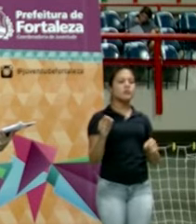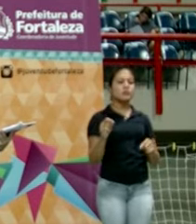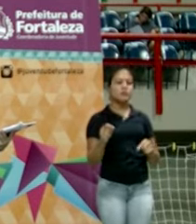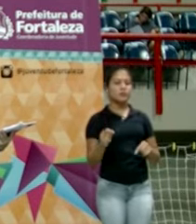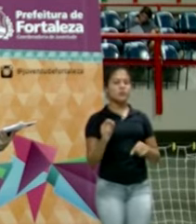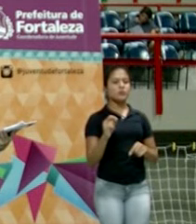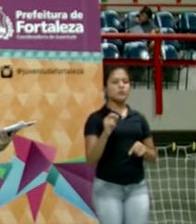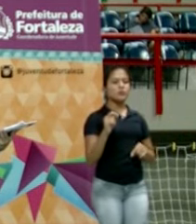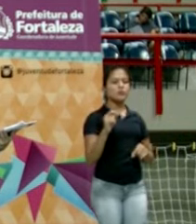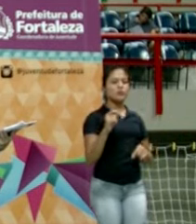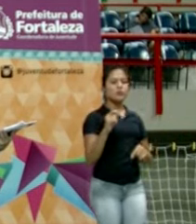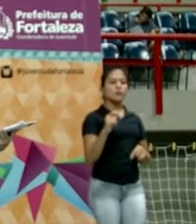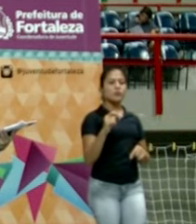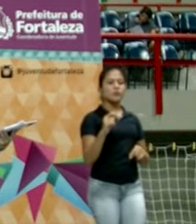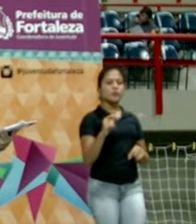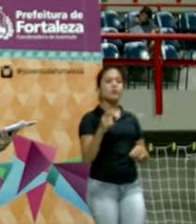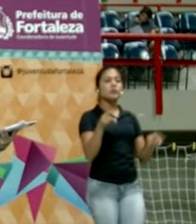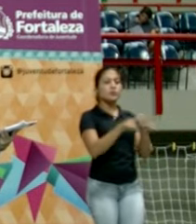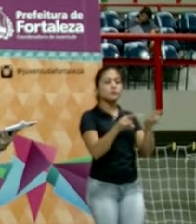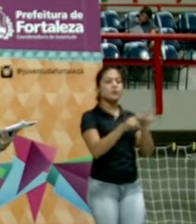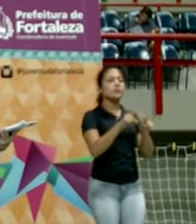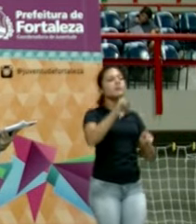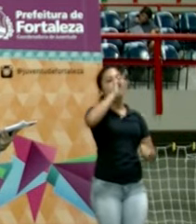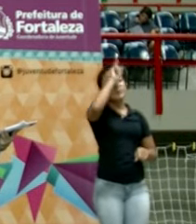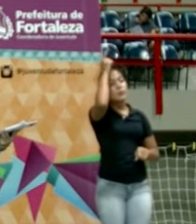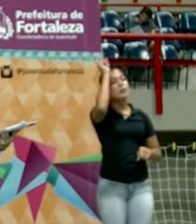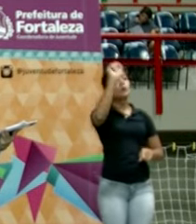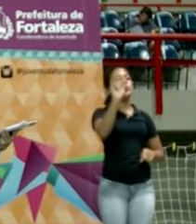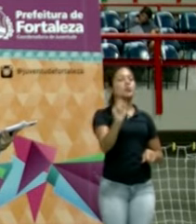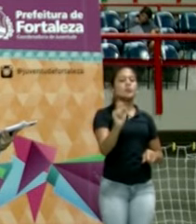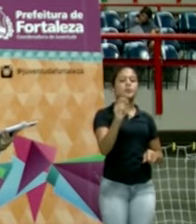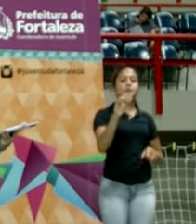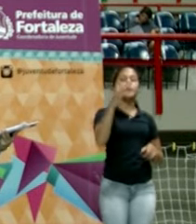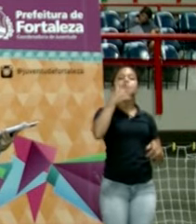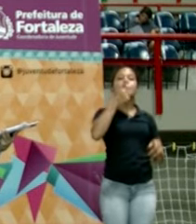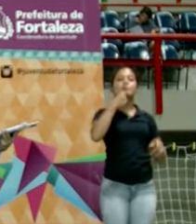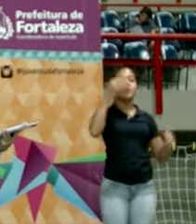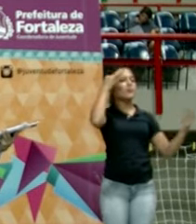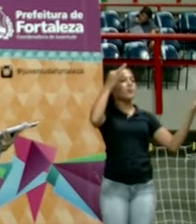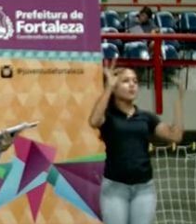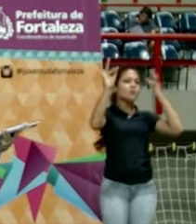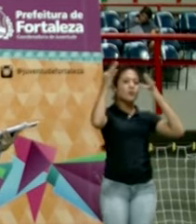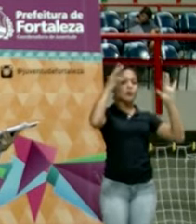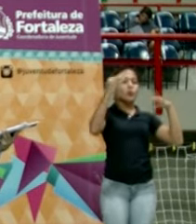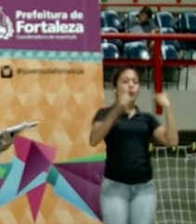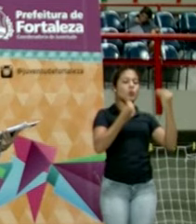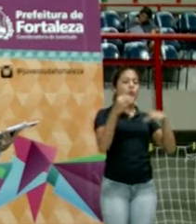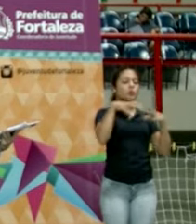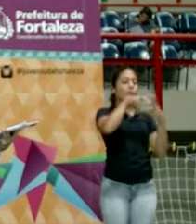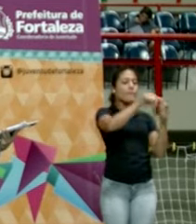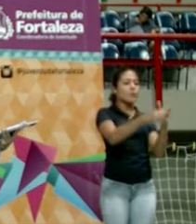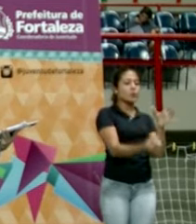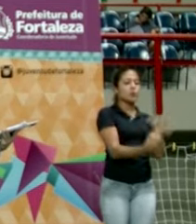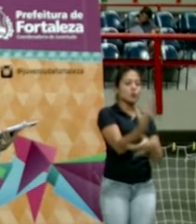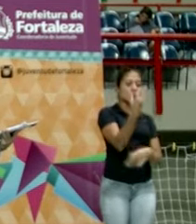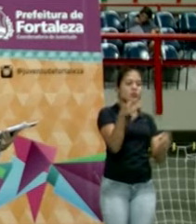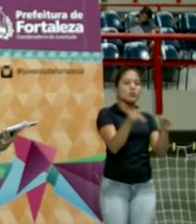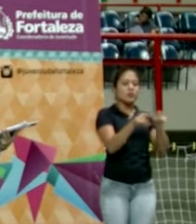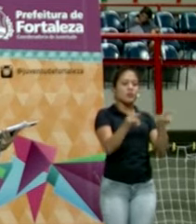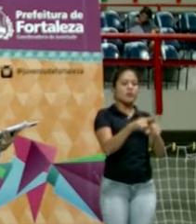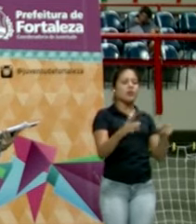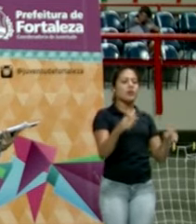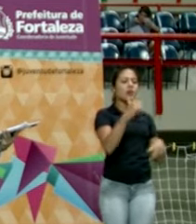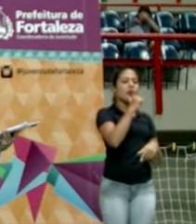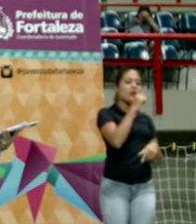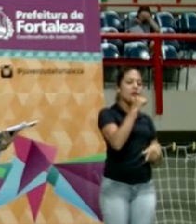dessa concepção as especulações contraditórias dos filósofos, para os quais o mundo se origina, ou de algum dos quatro elementos,